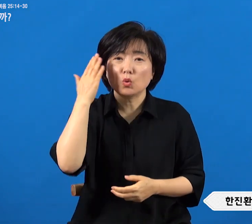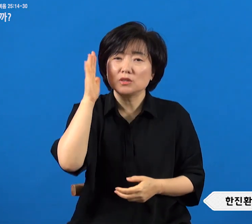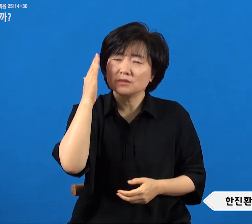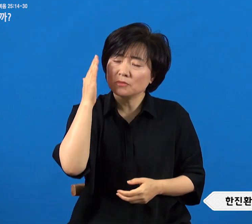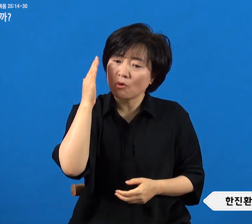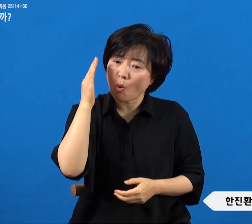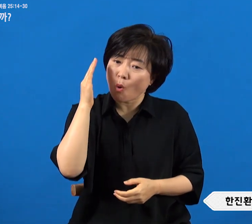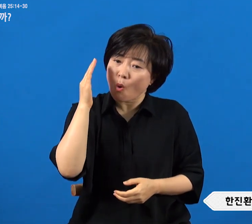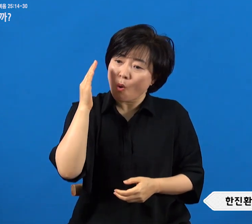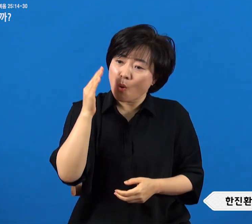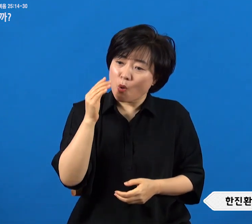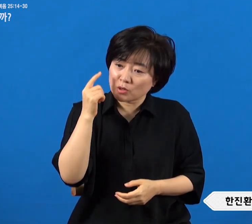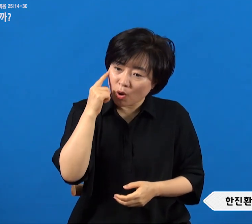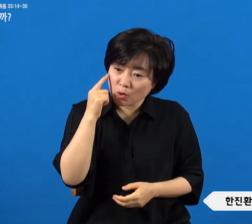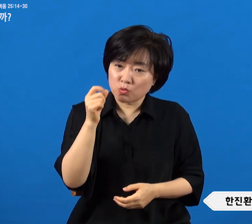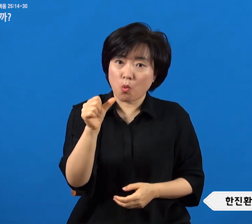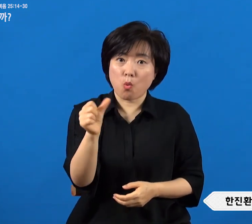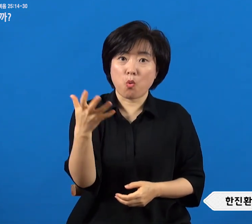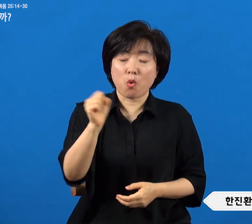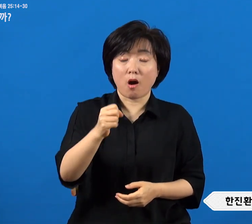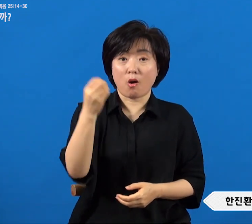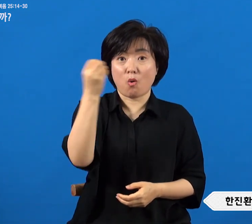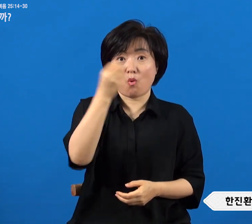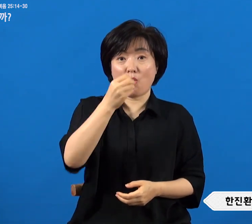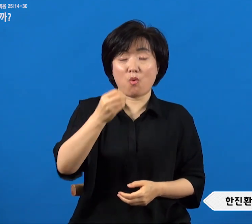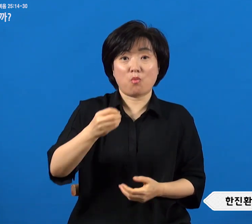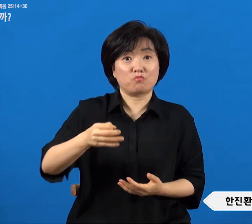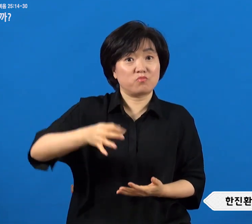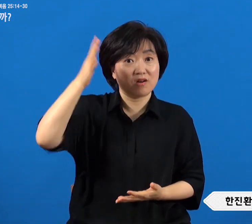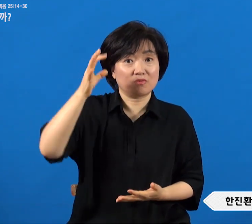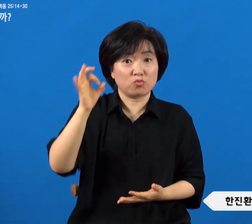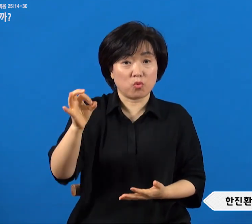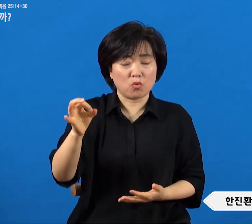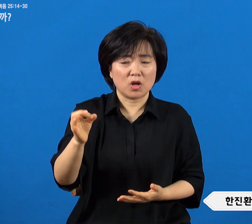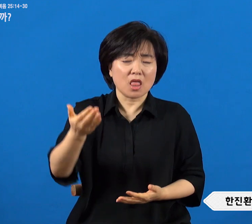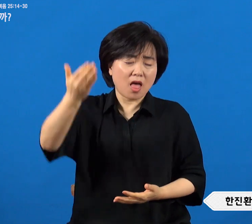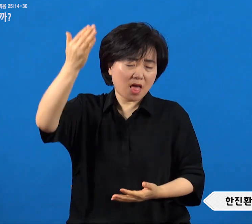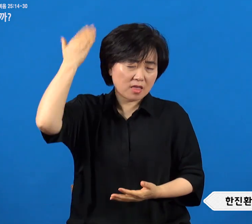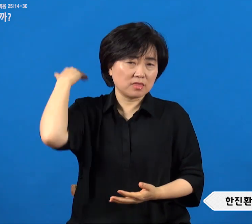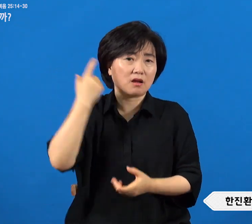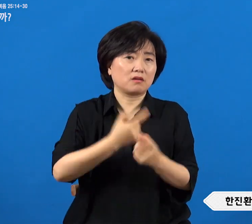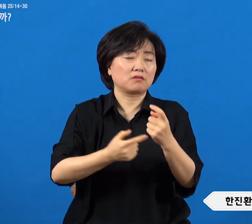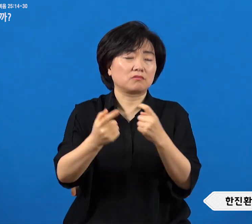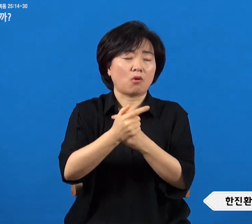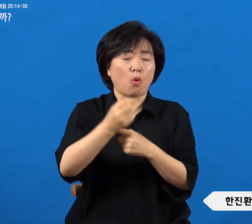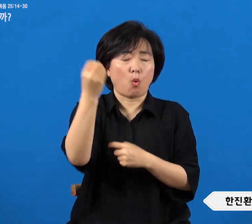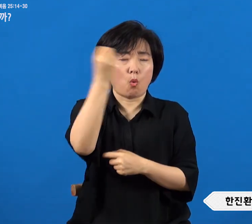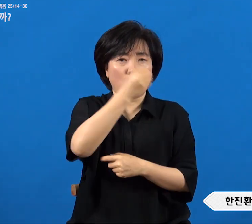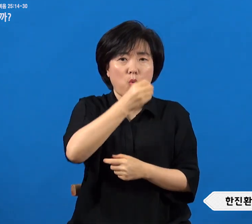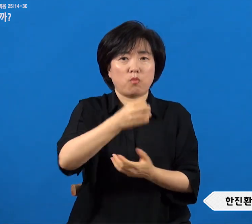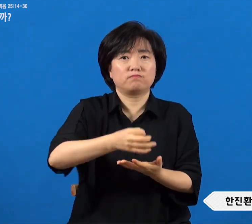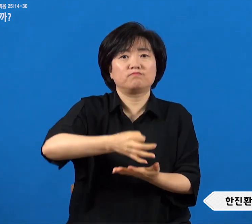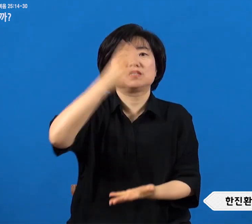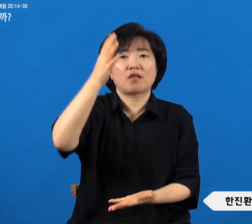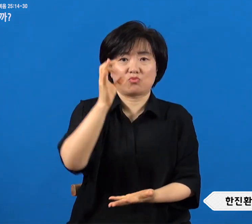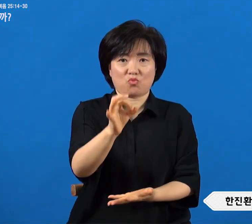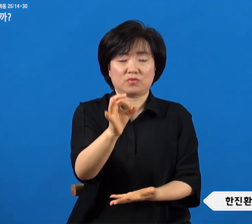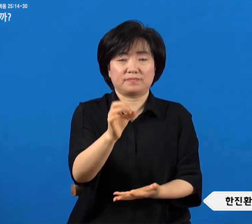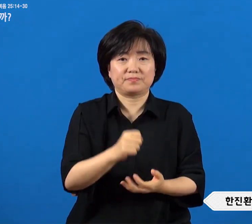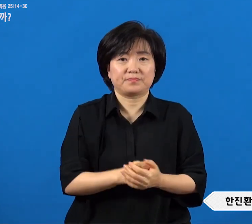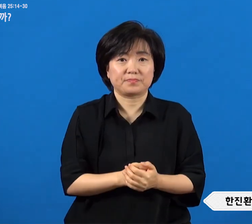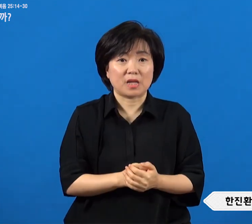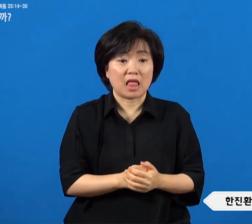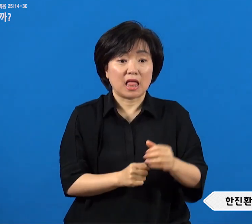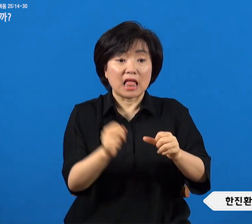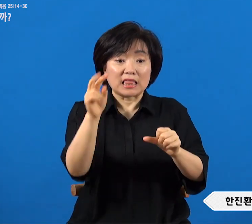요즘으로 해도 큰 돈이지만 그 당시로는 진짜 어마어마한 돈입니다. 그러니까 달란트를